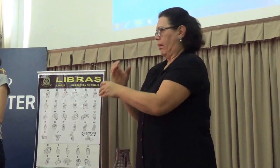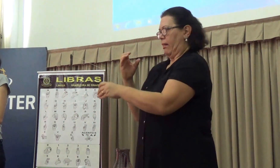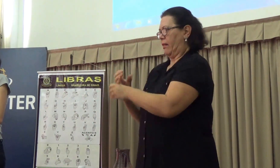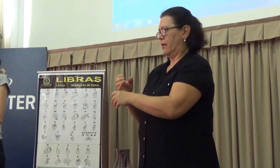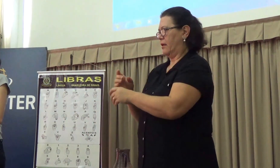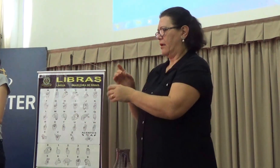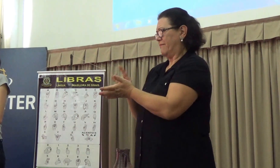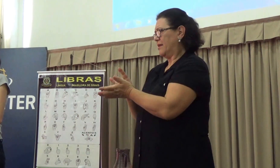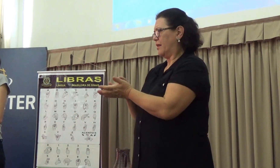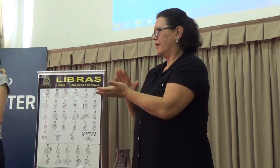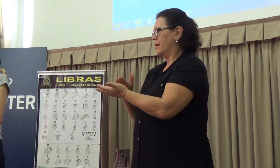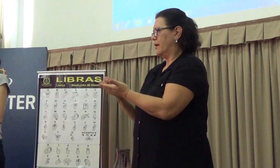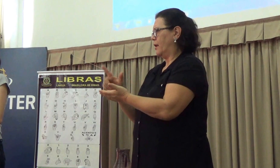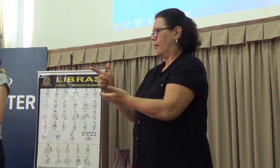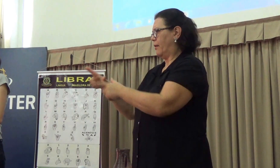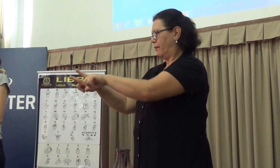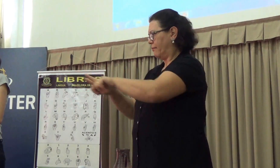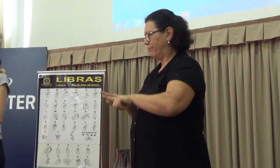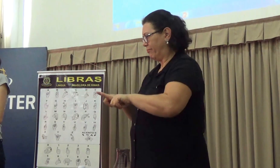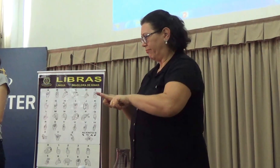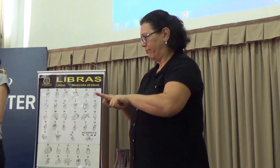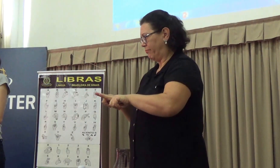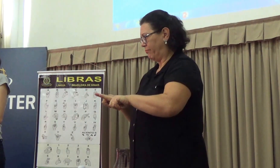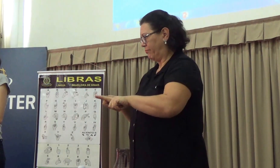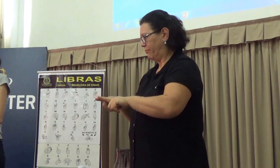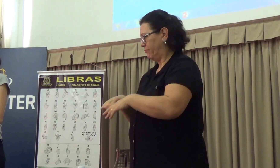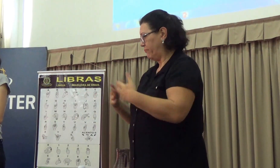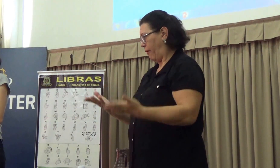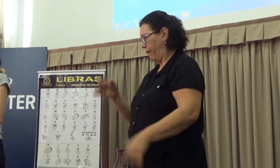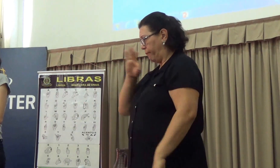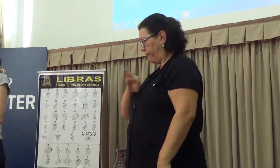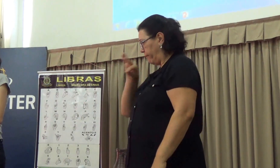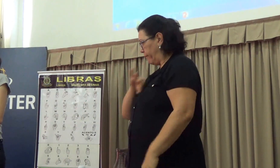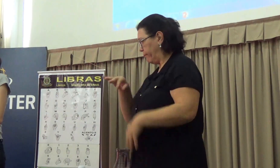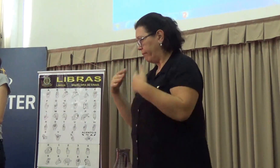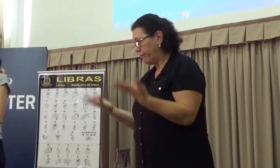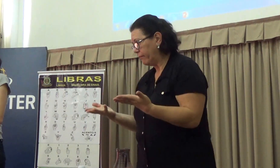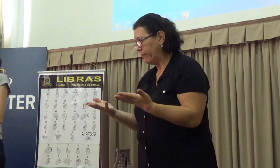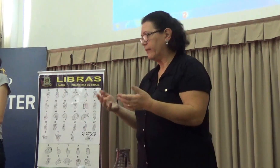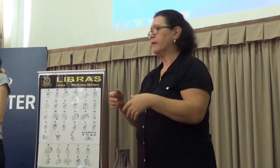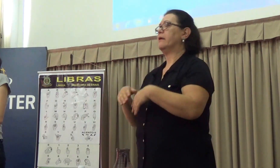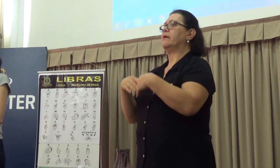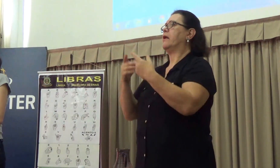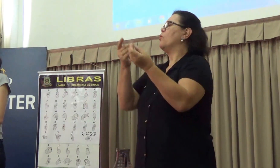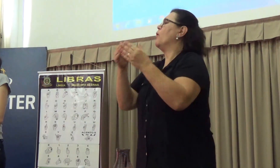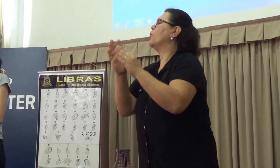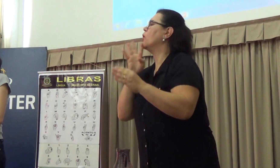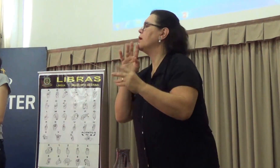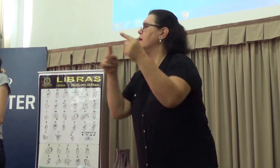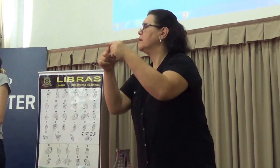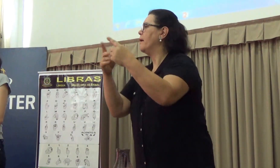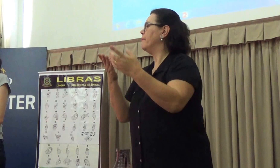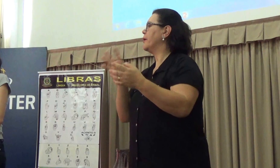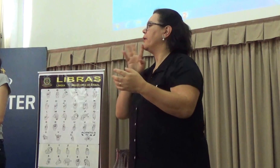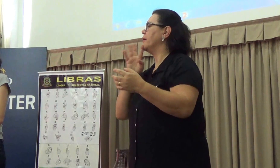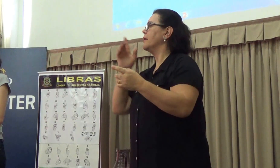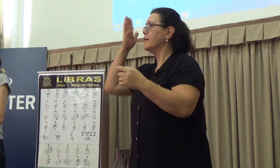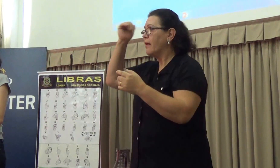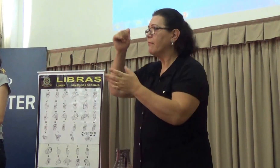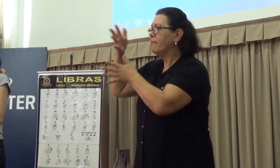não entendia, era uma falta de comunicação, que na verdade o intérprete precisa ter certificação e esse intérprete não